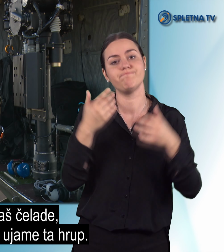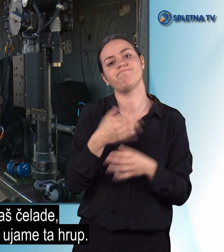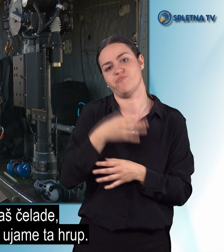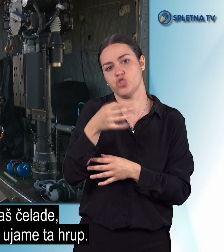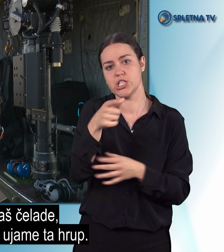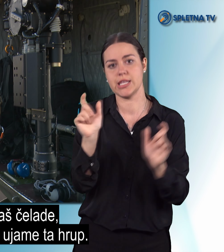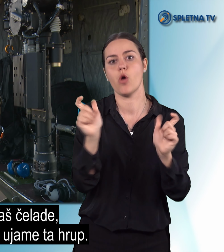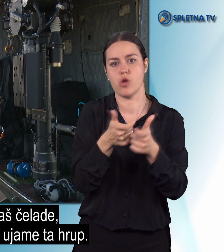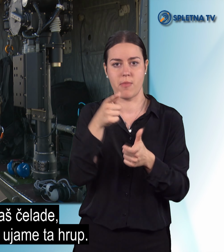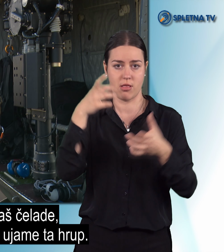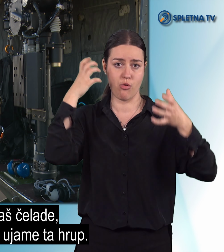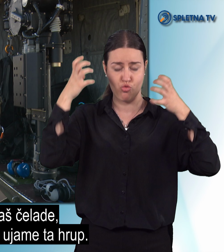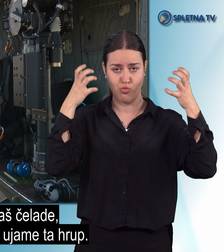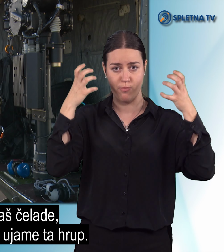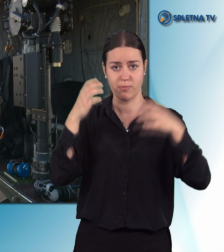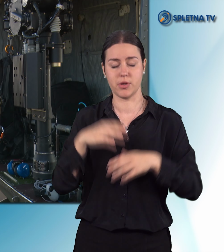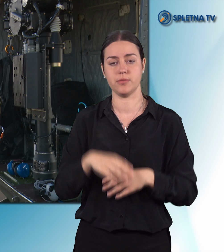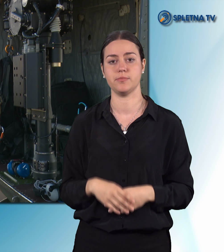hrup, ne.